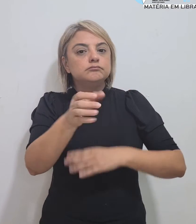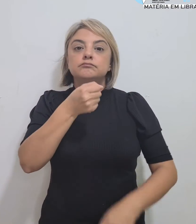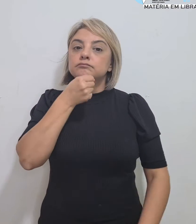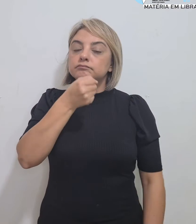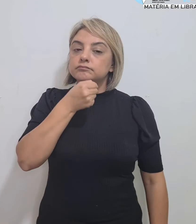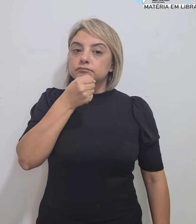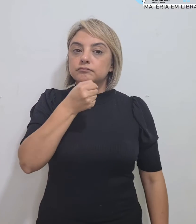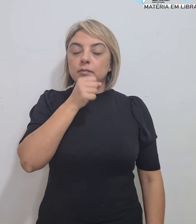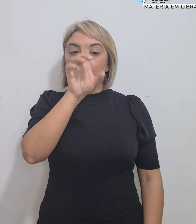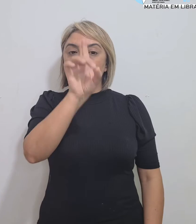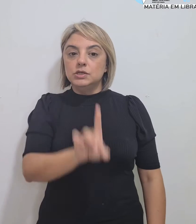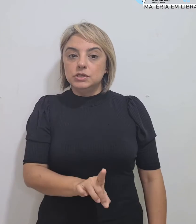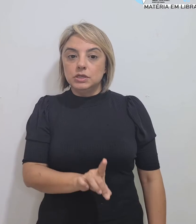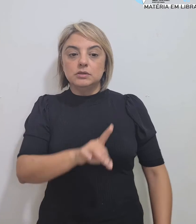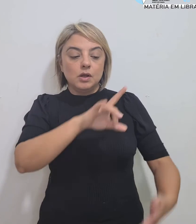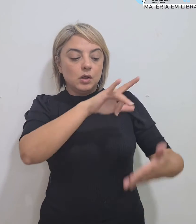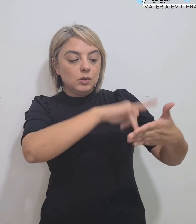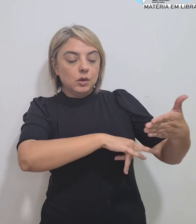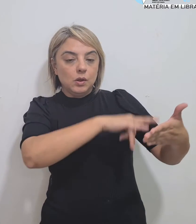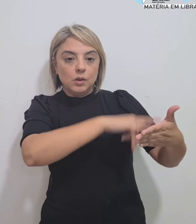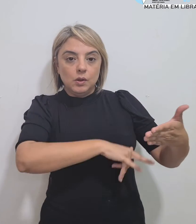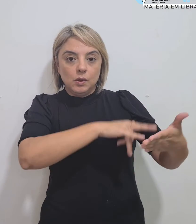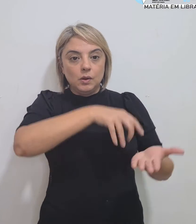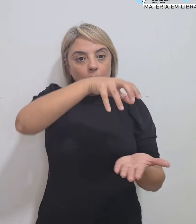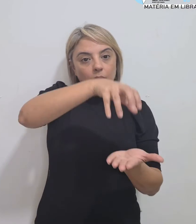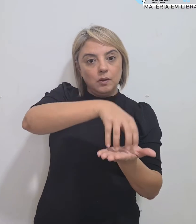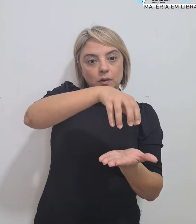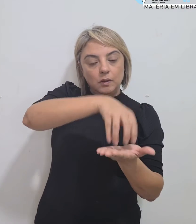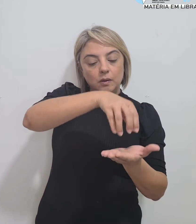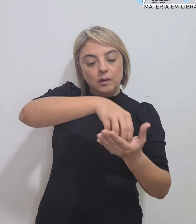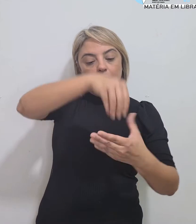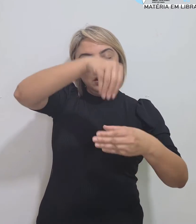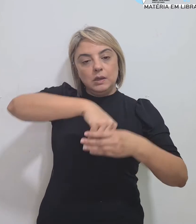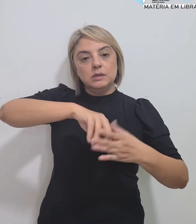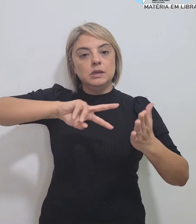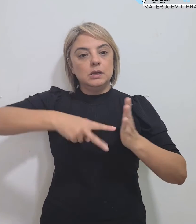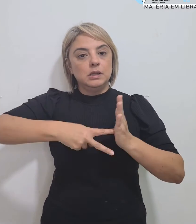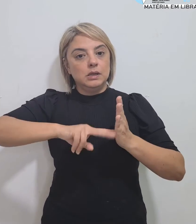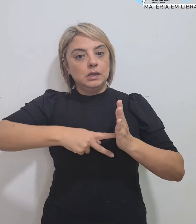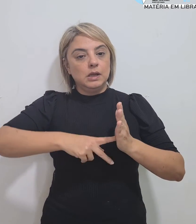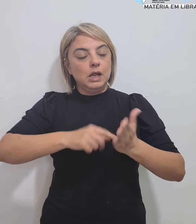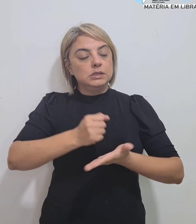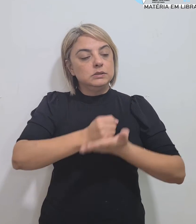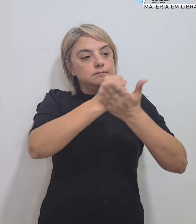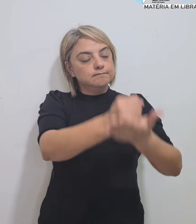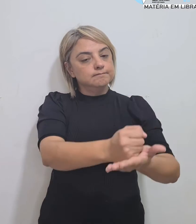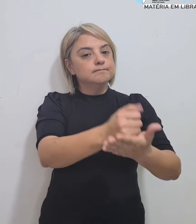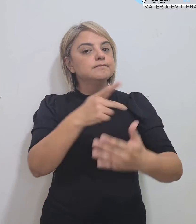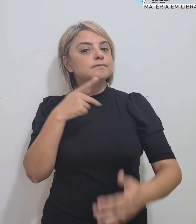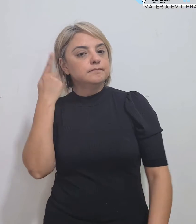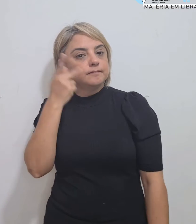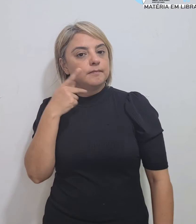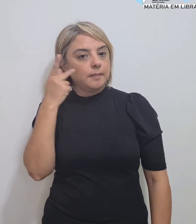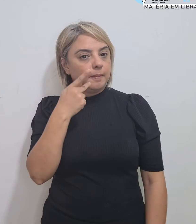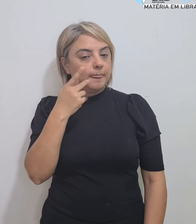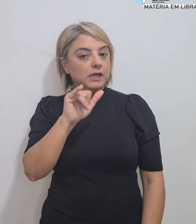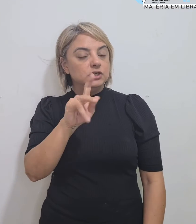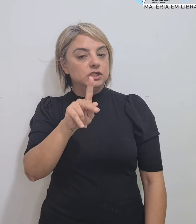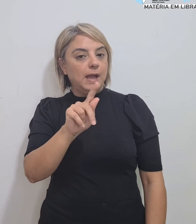jornalista e diretor de documentação do Departamento Intersindical de Assessoria Parlamentar, a DIAP.